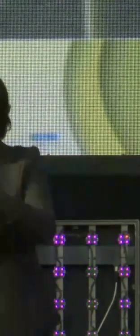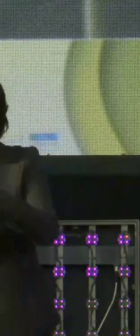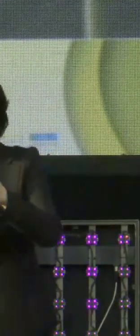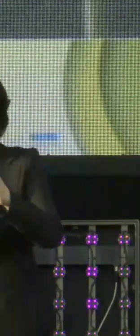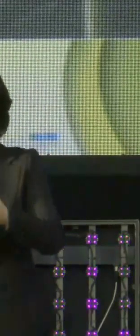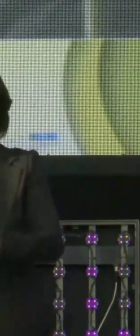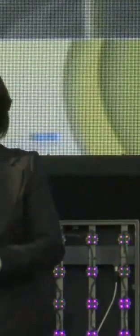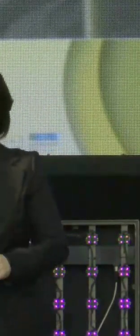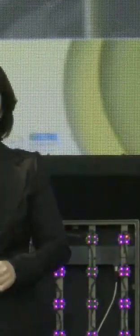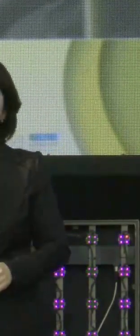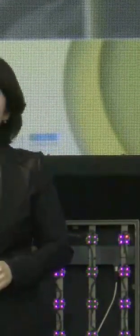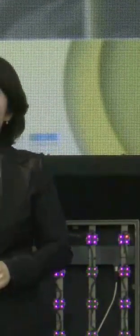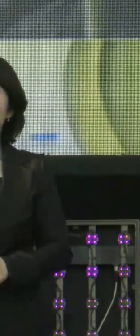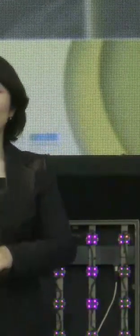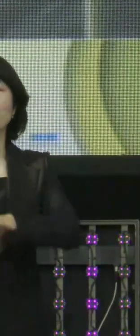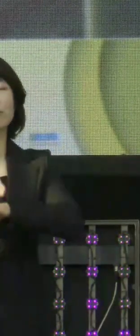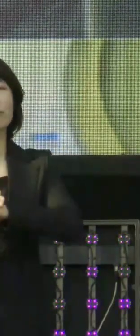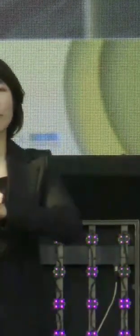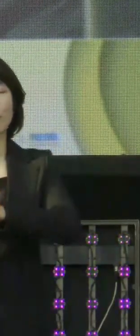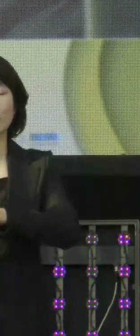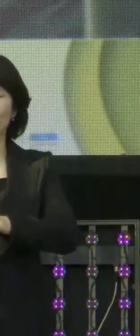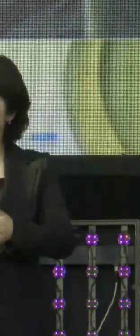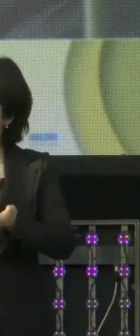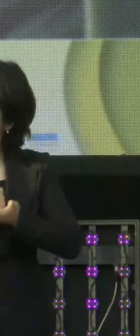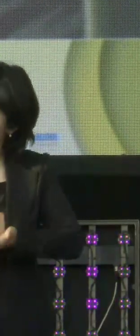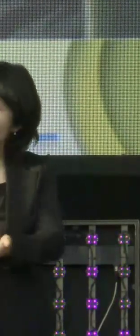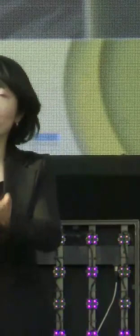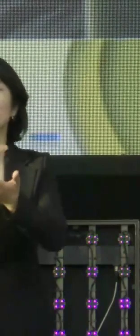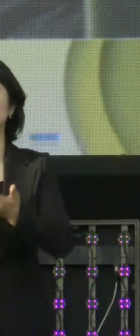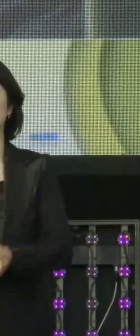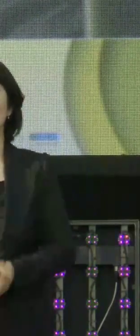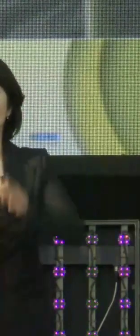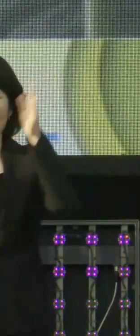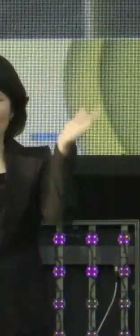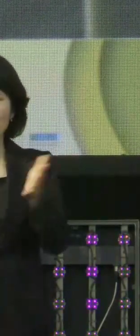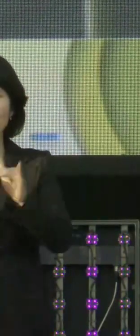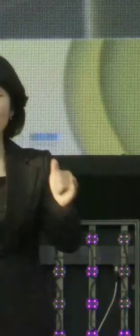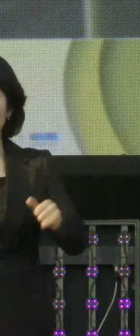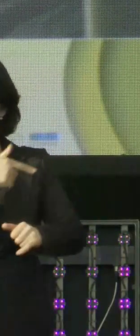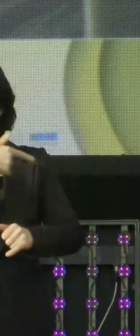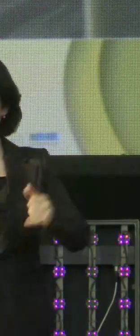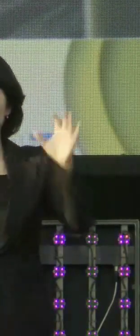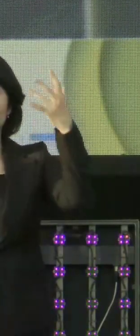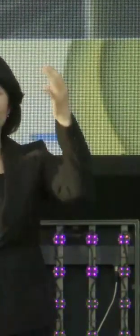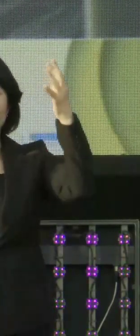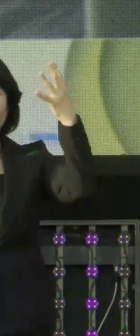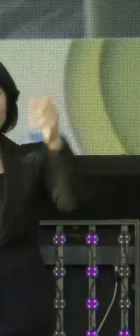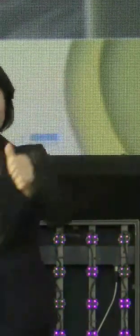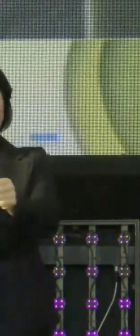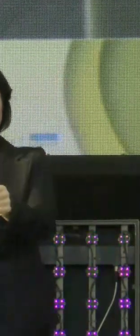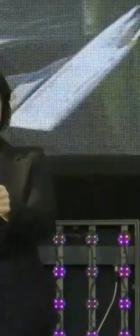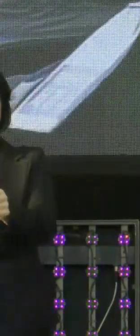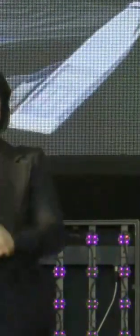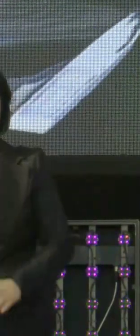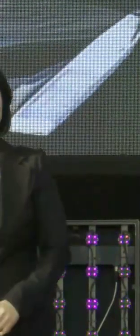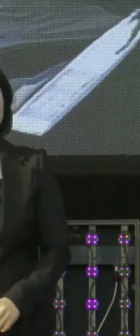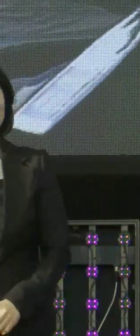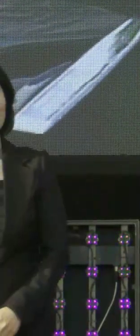여러분, 다시 한번 감사와 존경의 마음을 표합니다. 이 모든 여러분들 위해서 뜨거운 박수 부탁드리겠습니다.